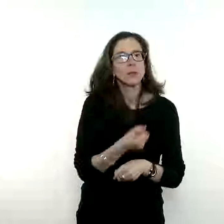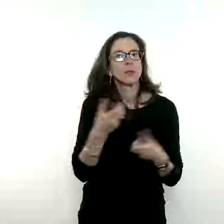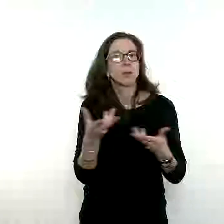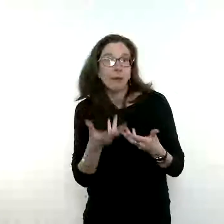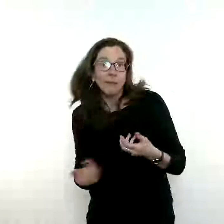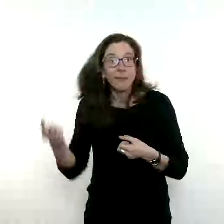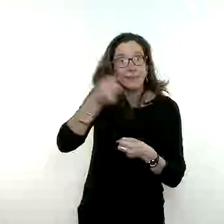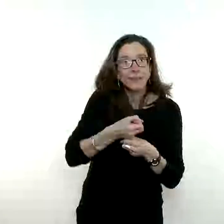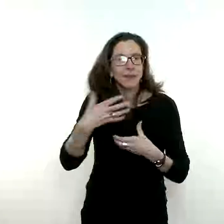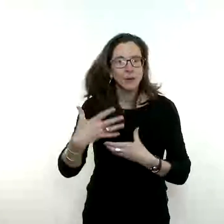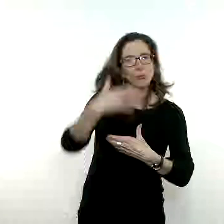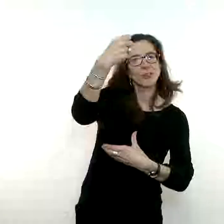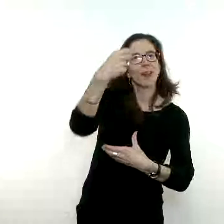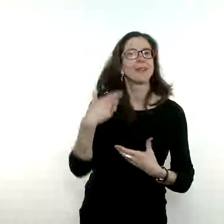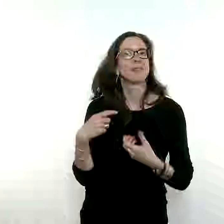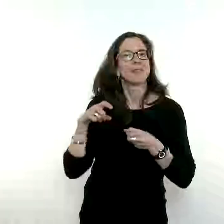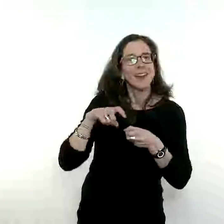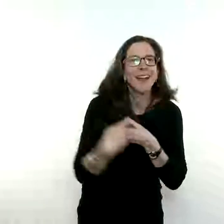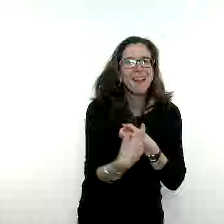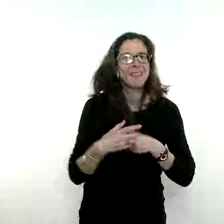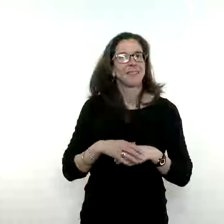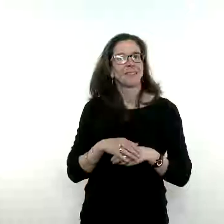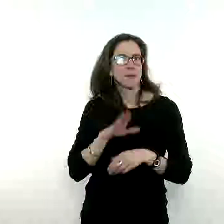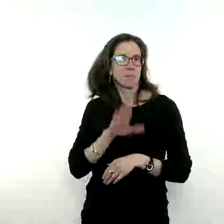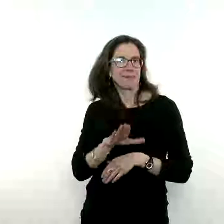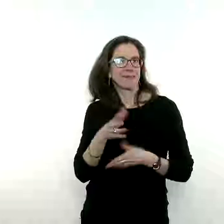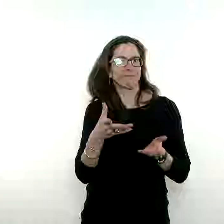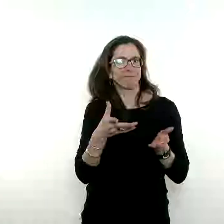réaliser la bouteille syndicale des Grès de Montpellier.